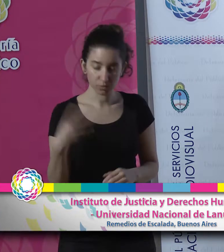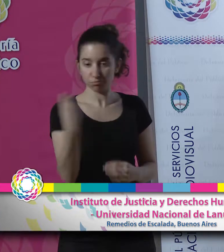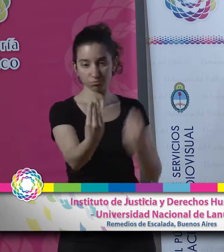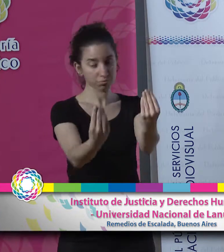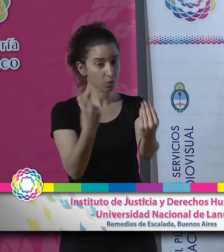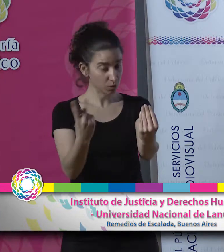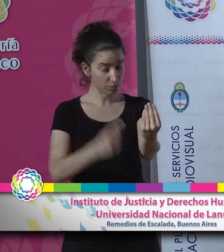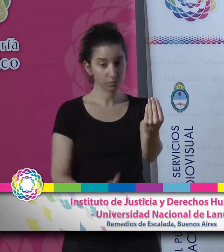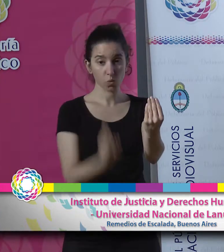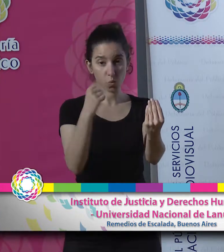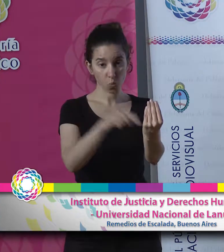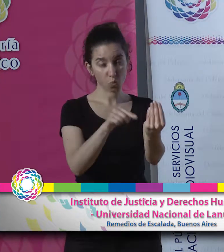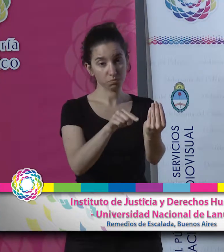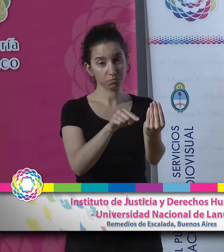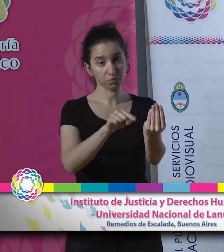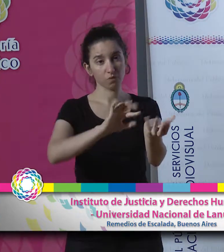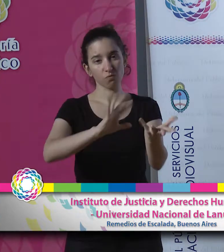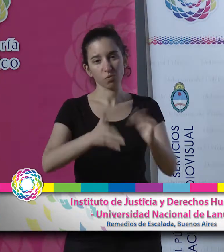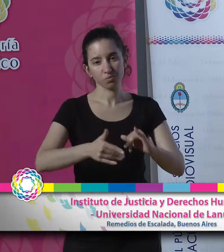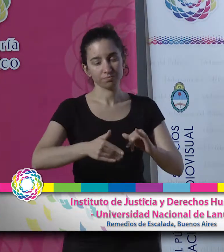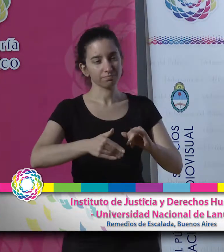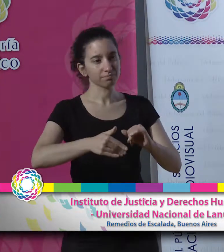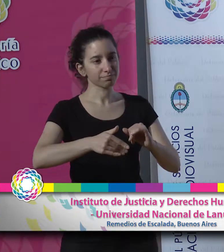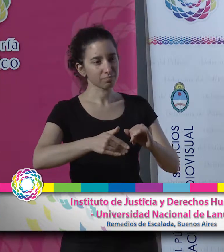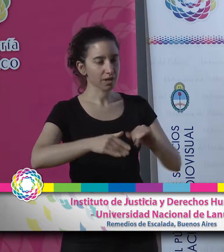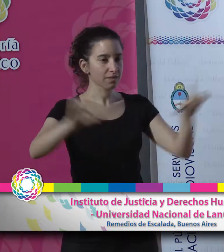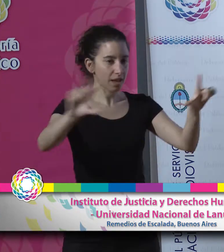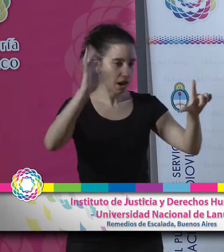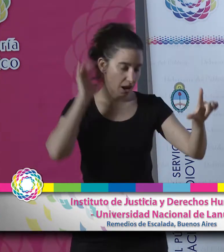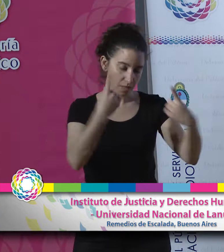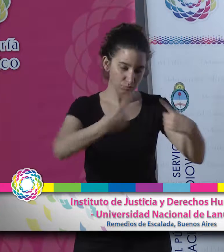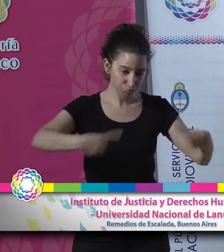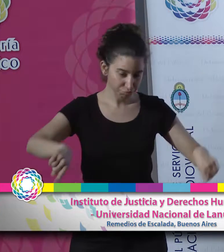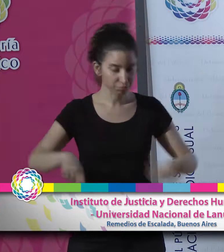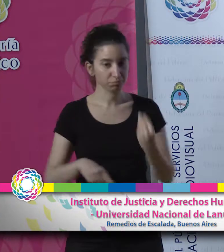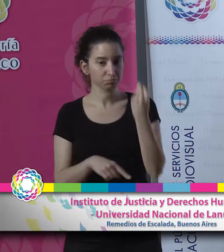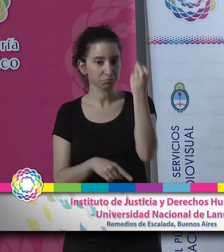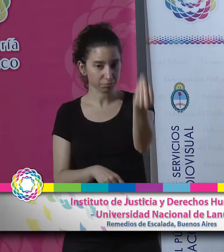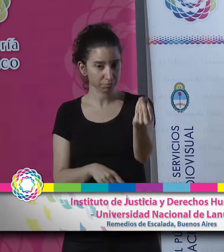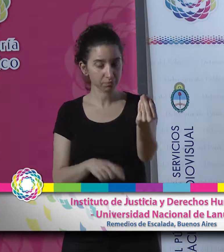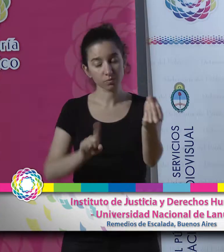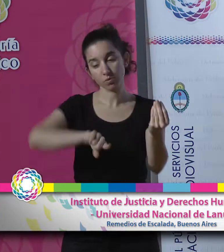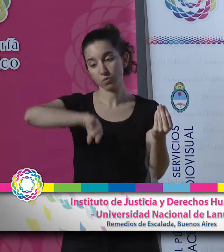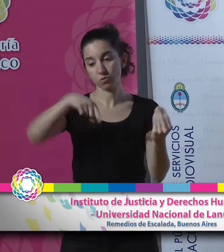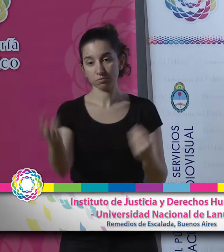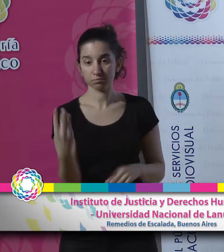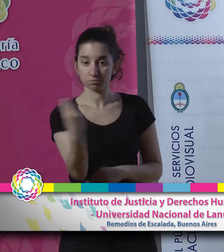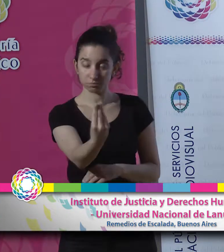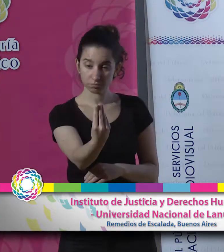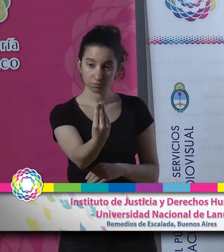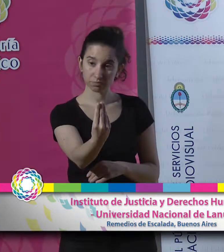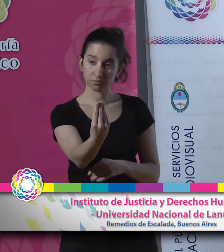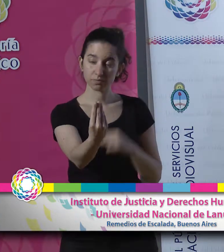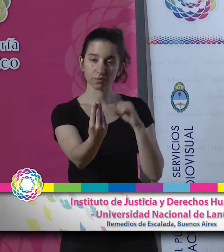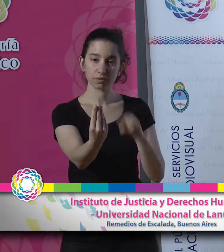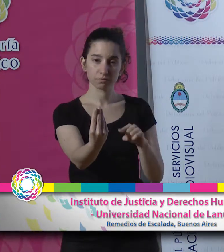uno en el de los medios un representante por los distintos medios de comunicación que tenían las que tienen las universidades y otro por